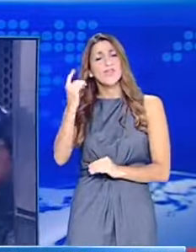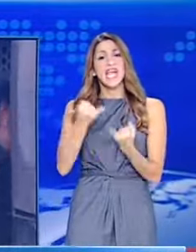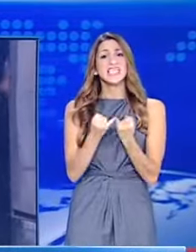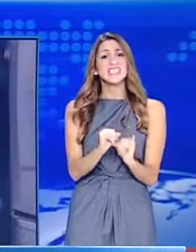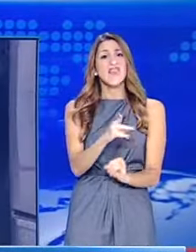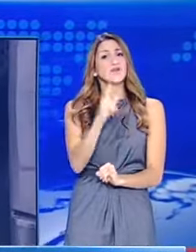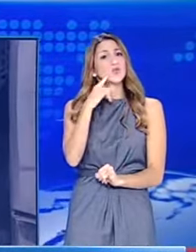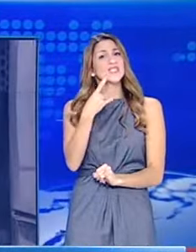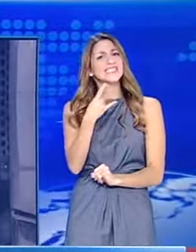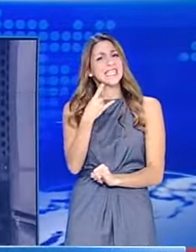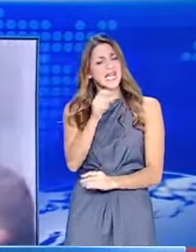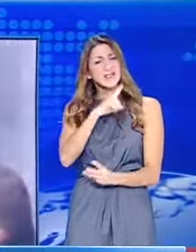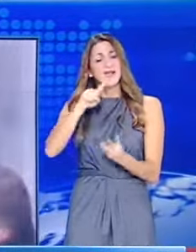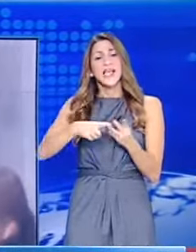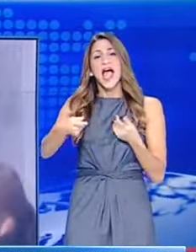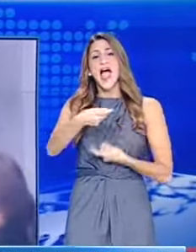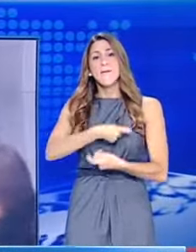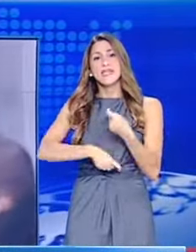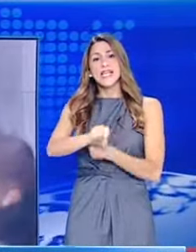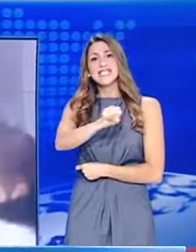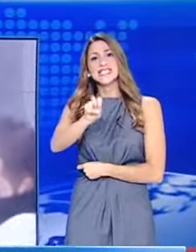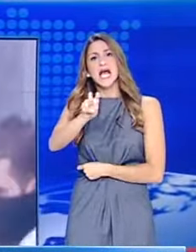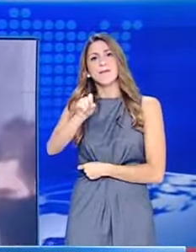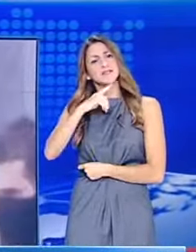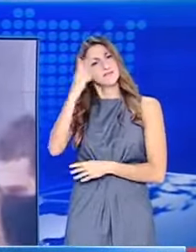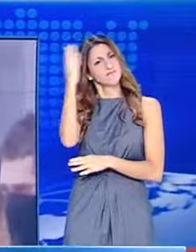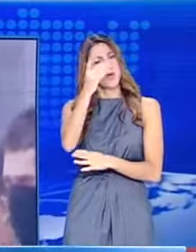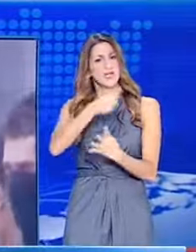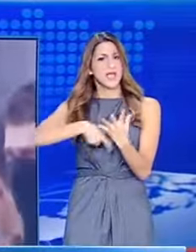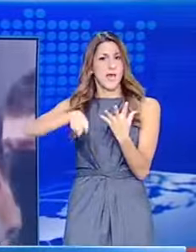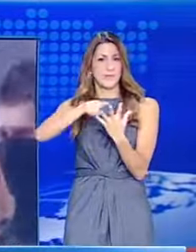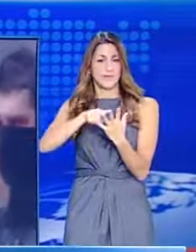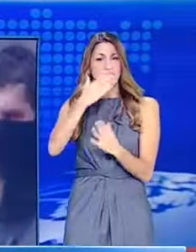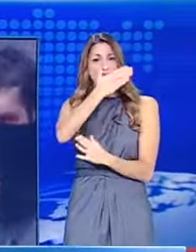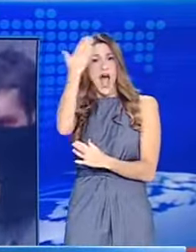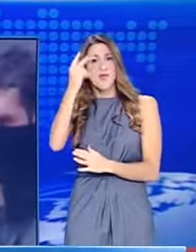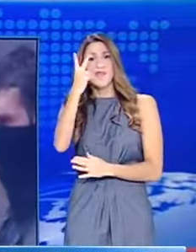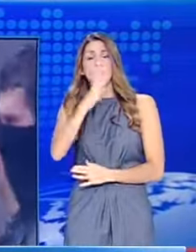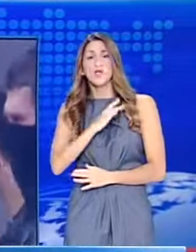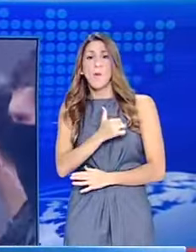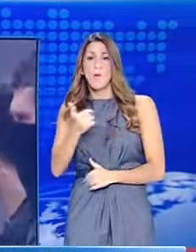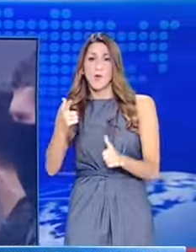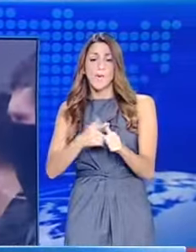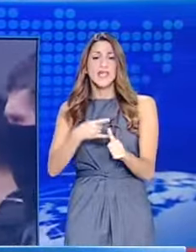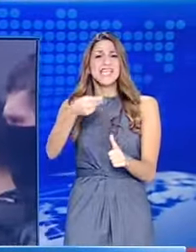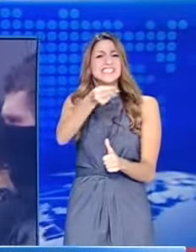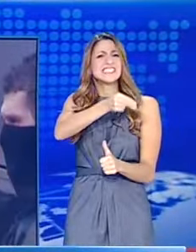νίκος ζήγρας και ο επιχειρηματίας γιώργος σαχπατζίδης αθώο των κατηγοριών κηρύχθηκαν μόνον οι παντελής ζαχαριάδης και σπύρος